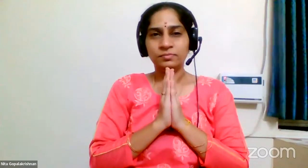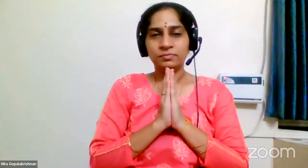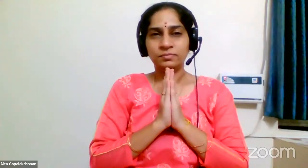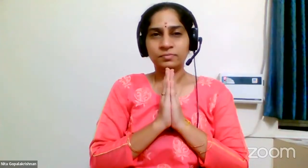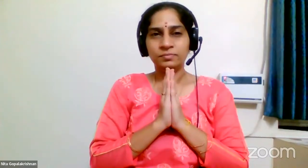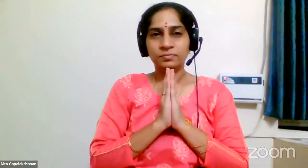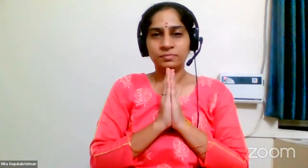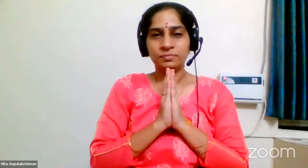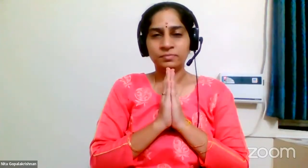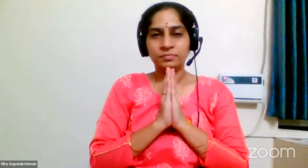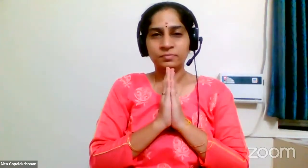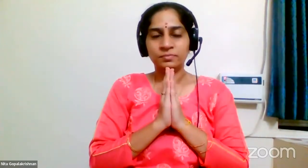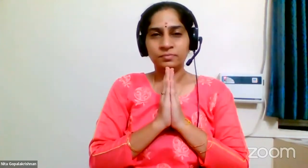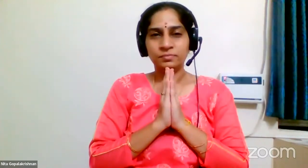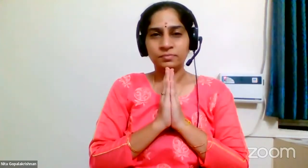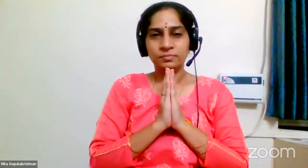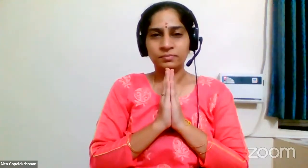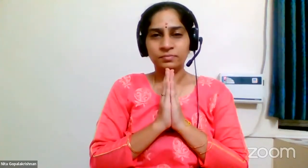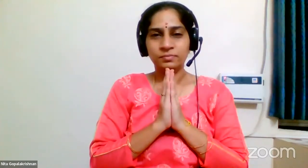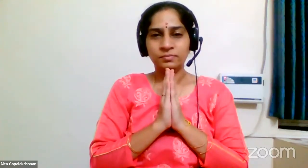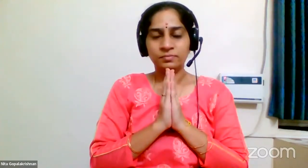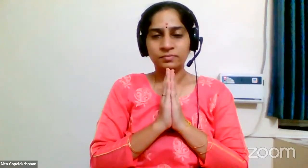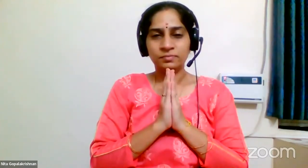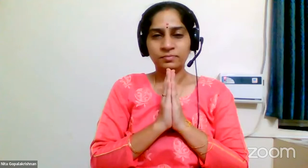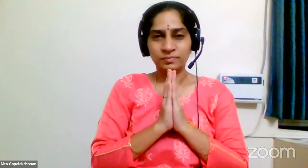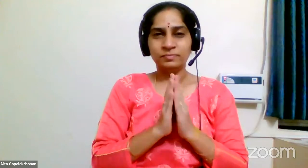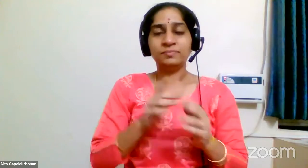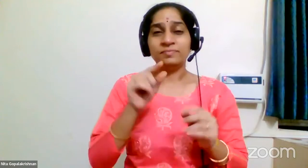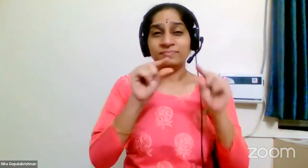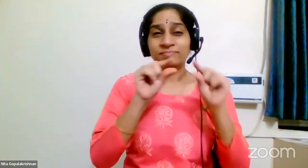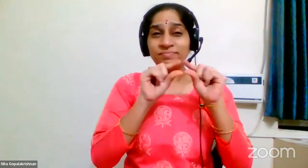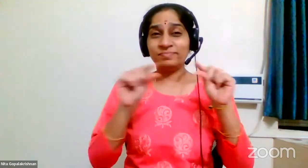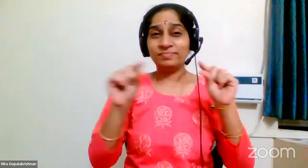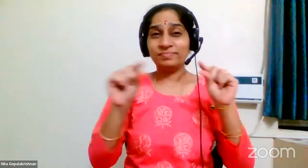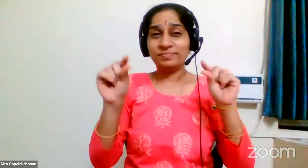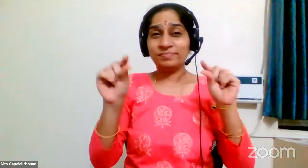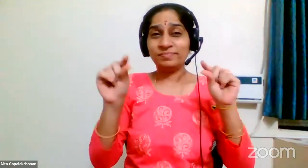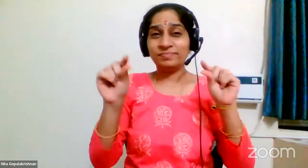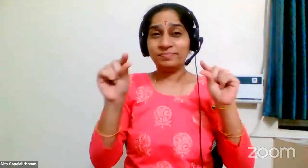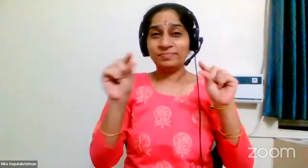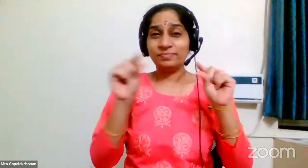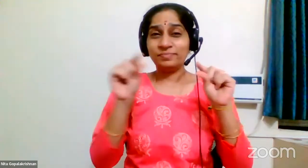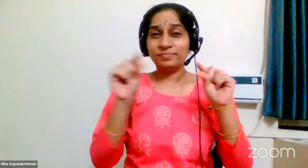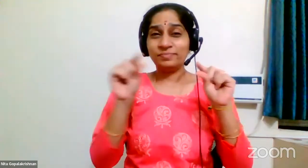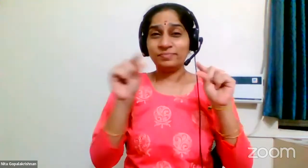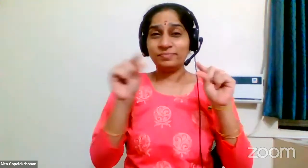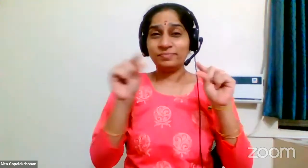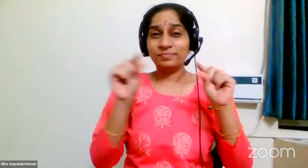तस्मै श्री गुरवे नमः। मैं ज्ञान रूपी अंधकार में मेरा जन्म हुआ,